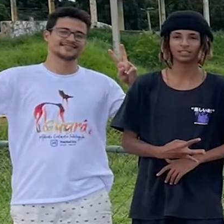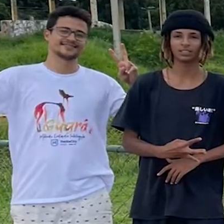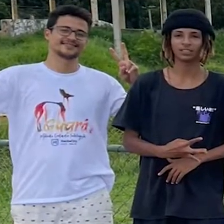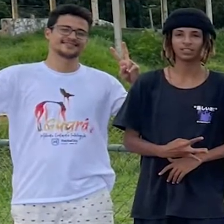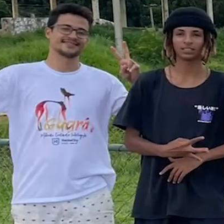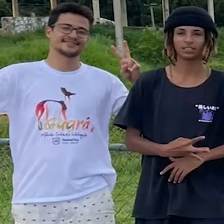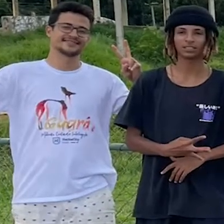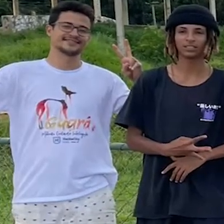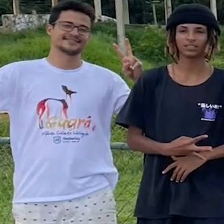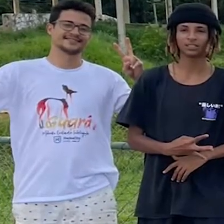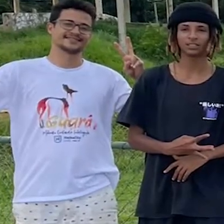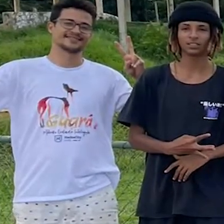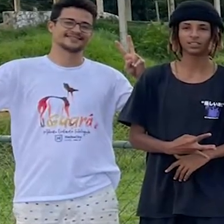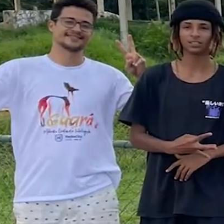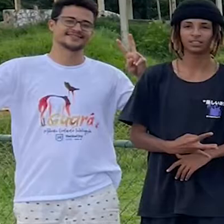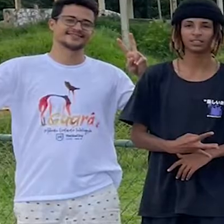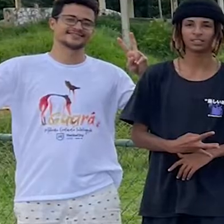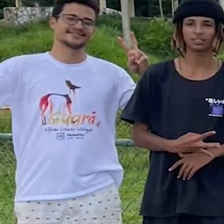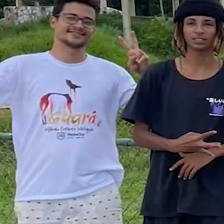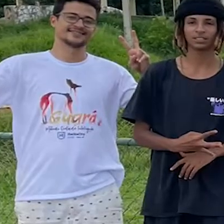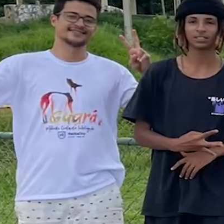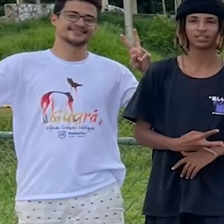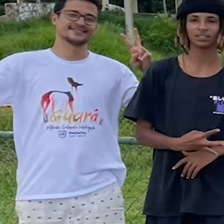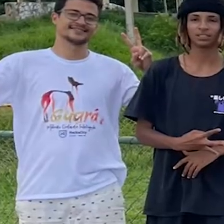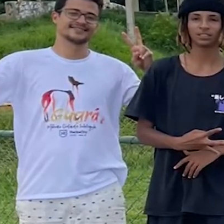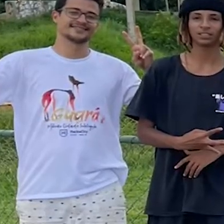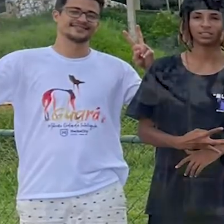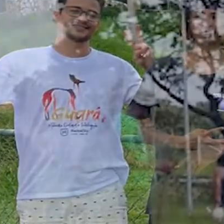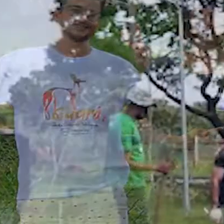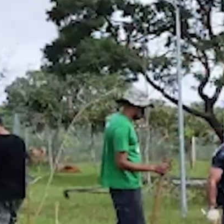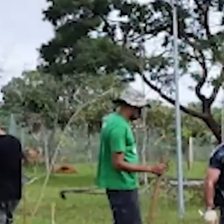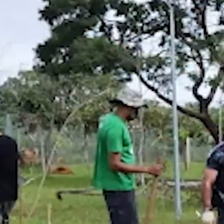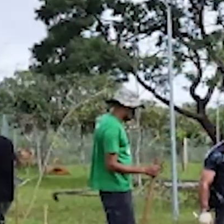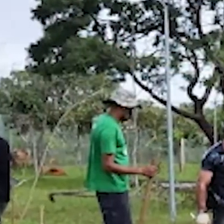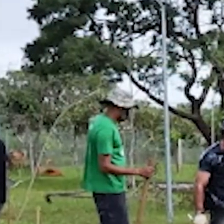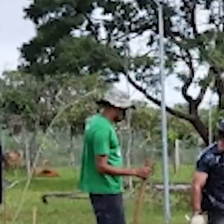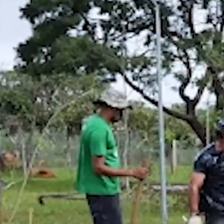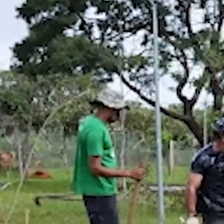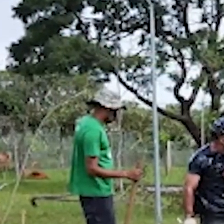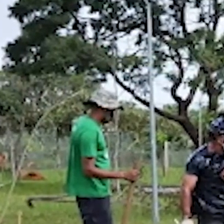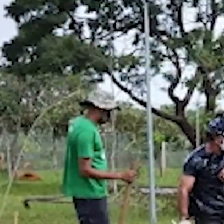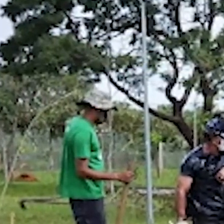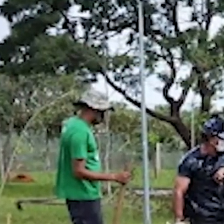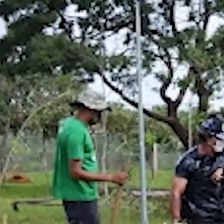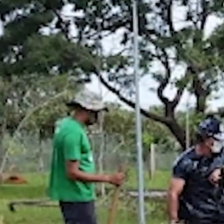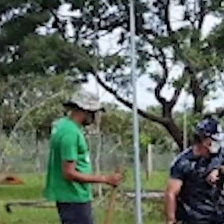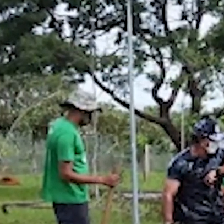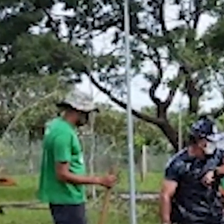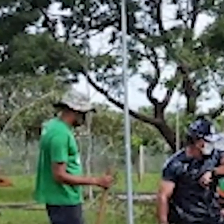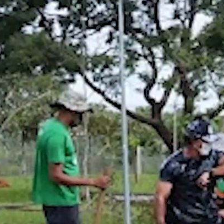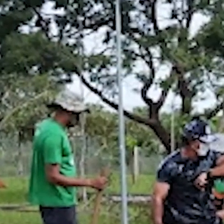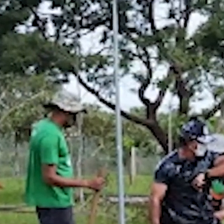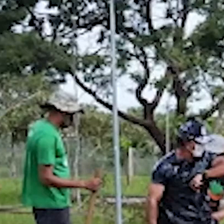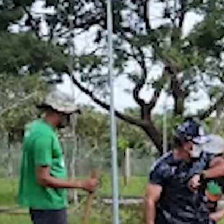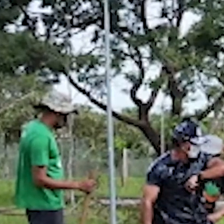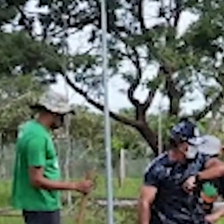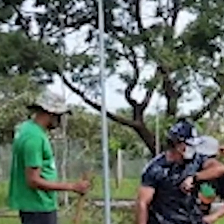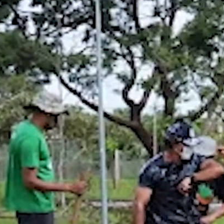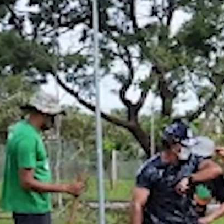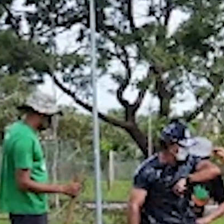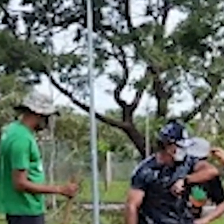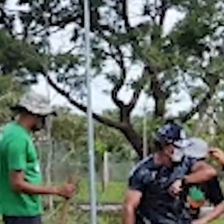Vizinhança o guaraná uma cidade que já tem a sua essência esse espírito de colaboração